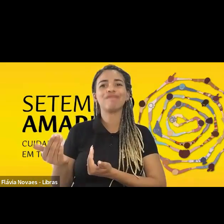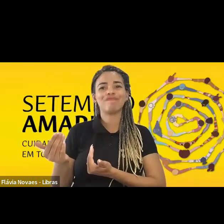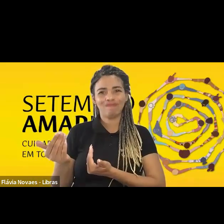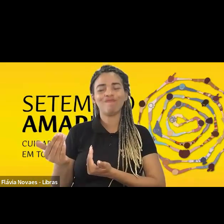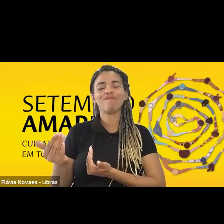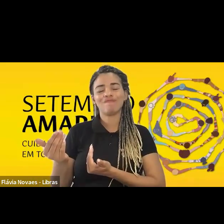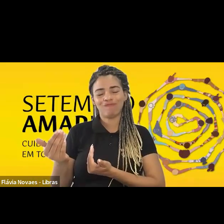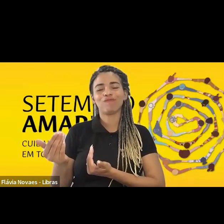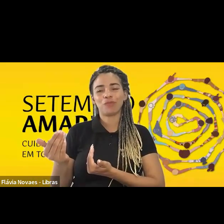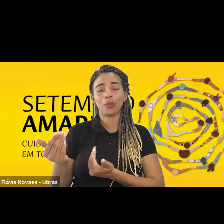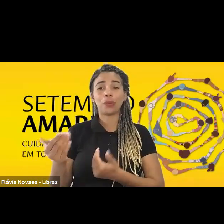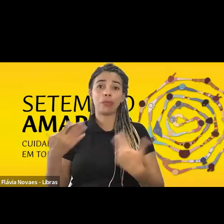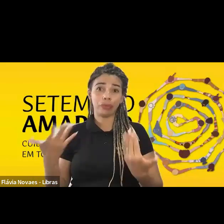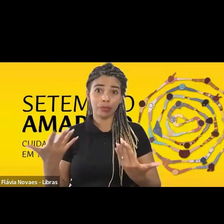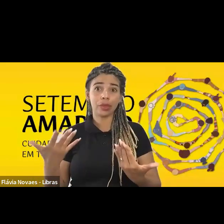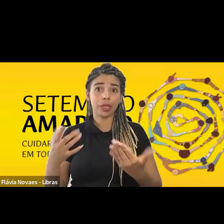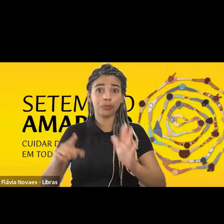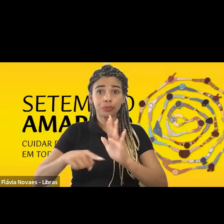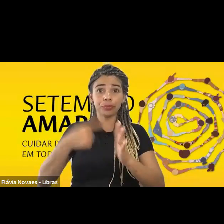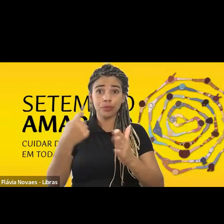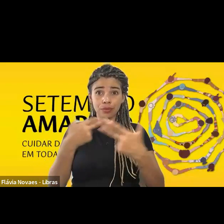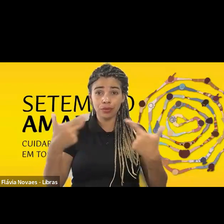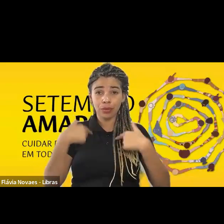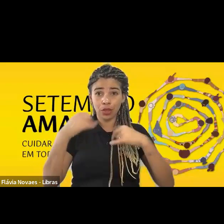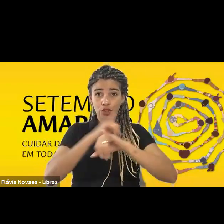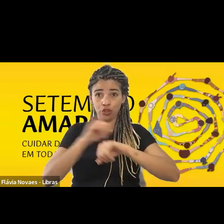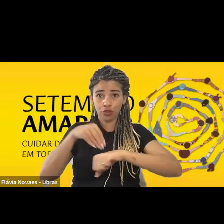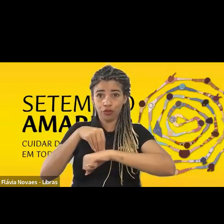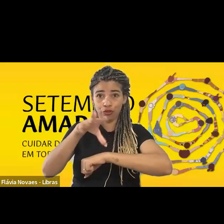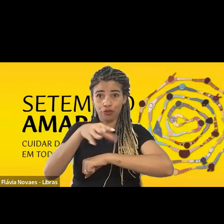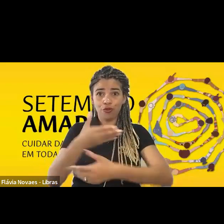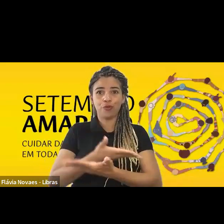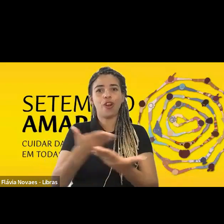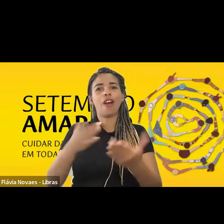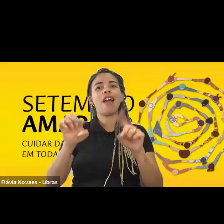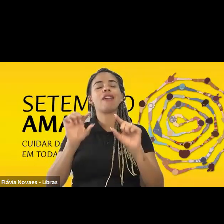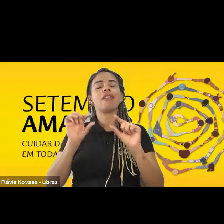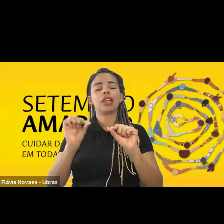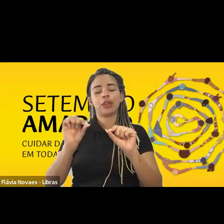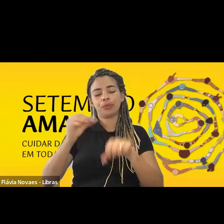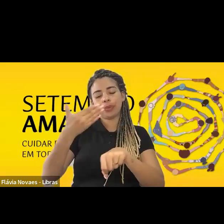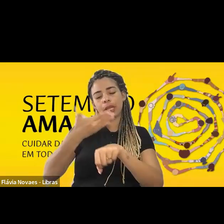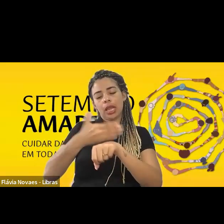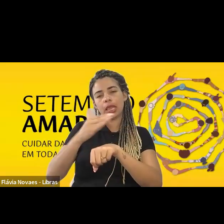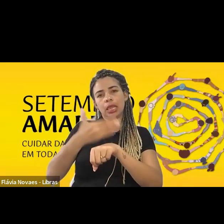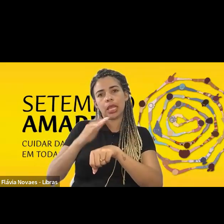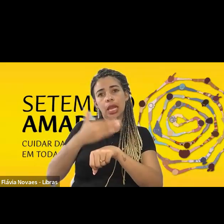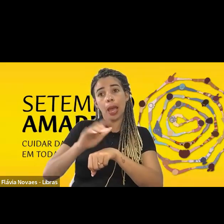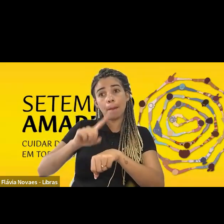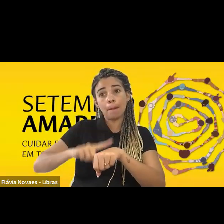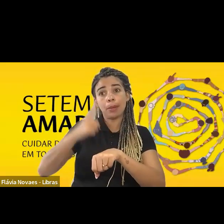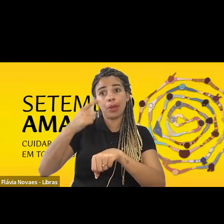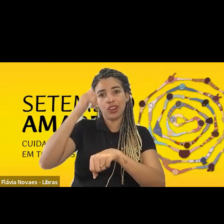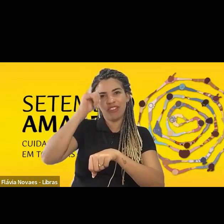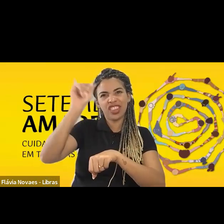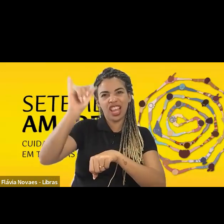E aí, o primeiro elemento que eu trago para vocês de que um primeiro exercício de prevenção de